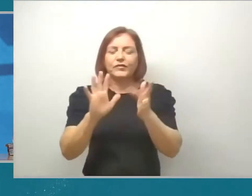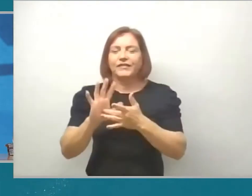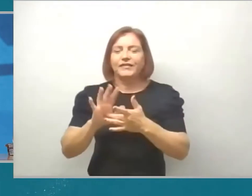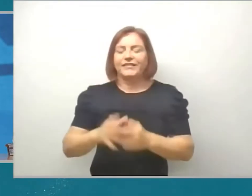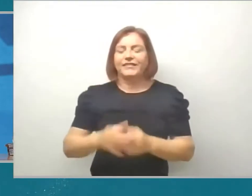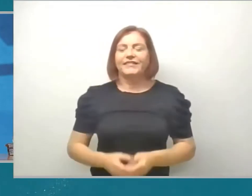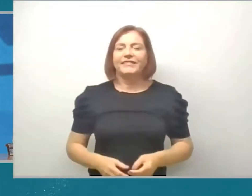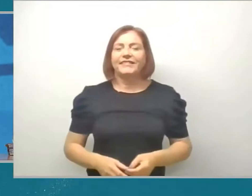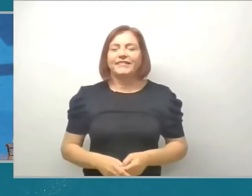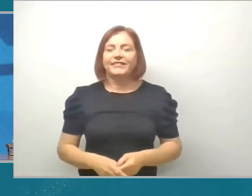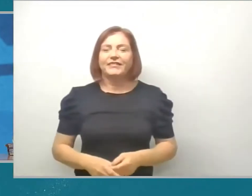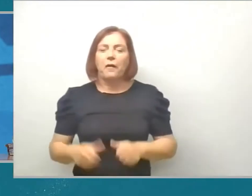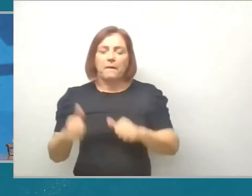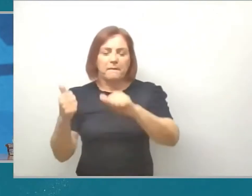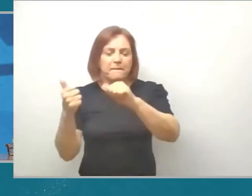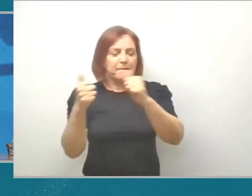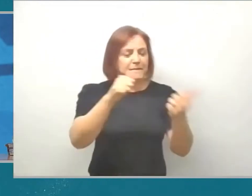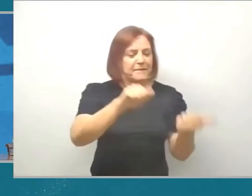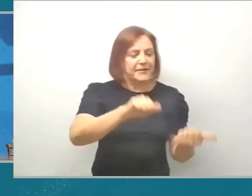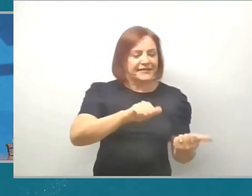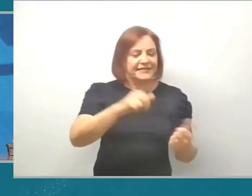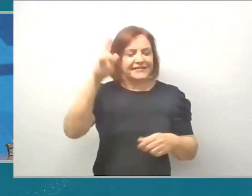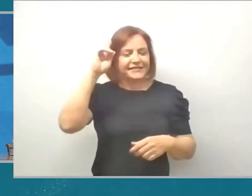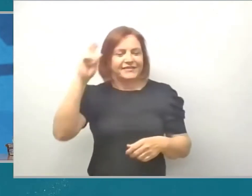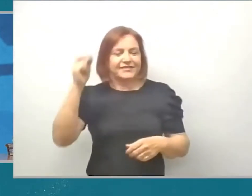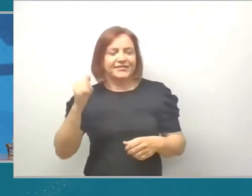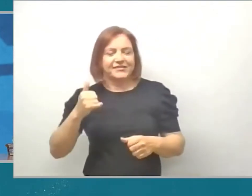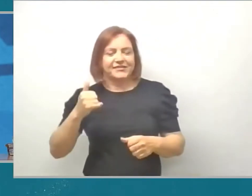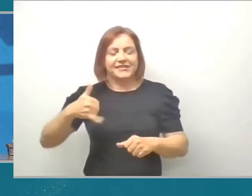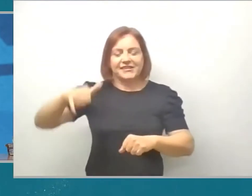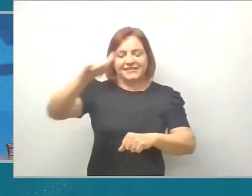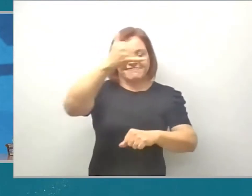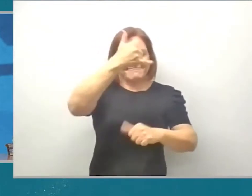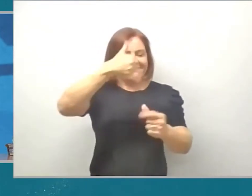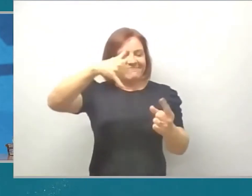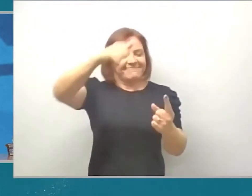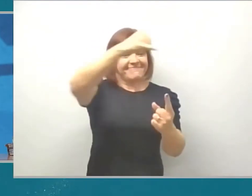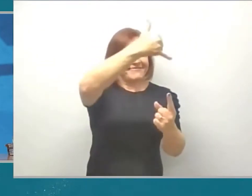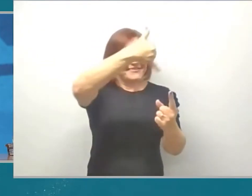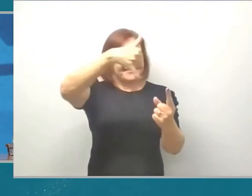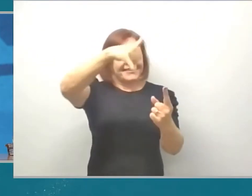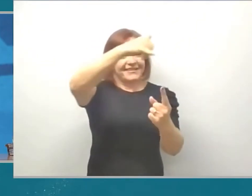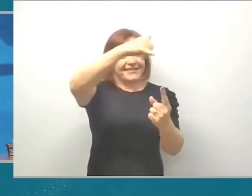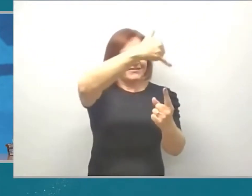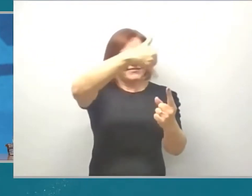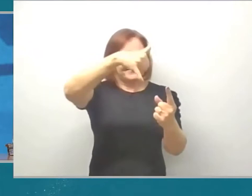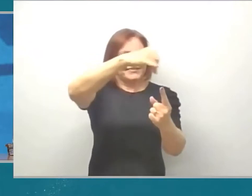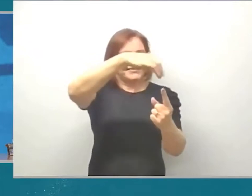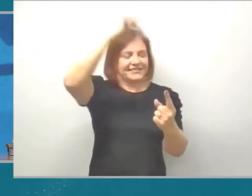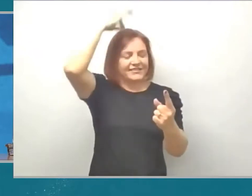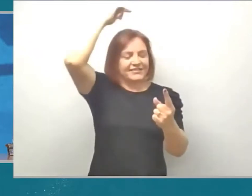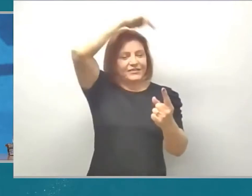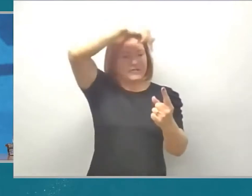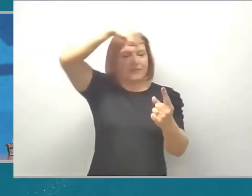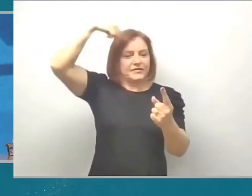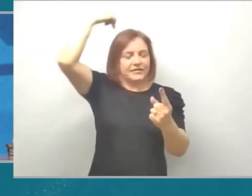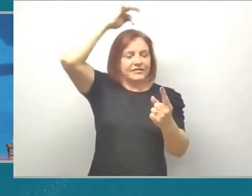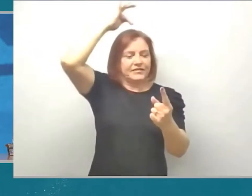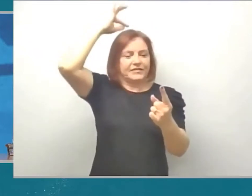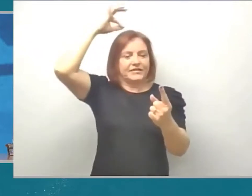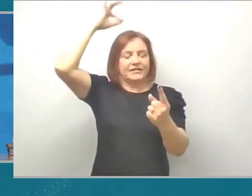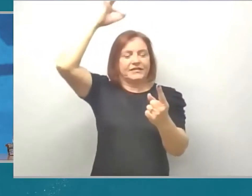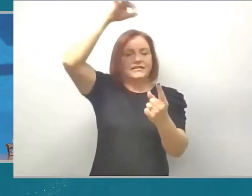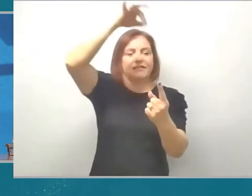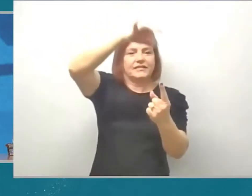o batismo do Senhor e a unção do Espírito Santo sobre ele. A partir desse dia, após o